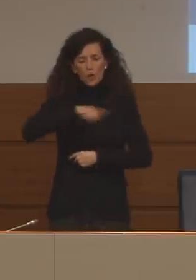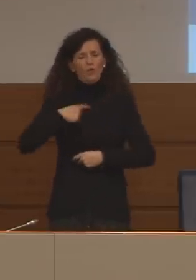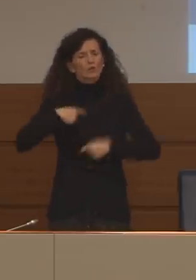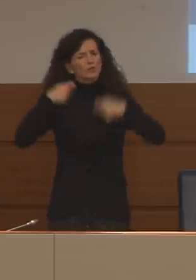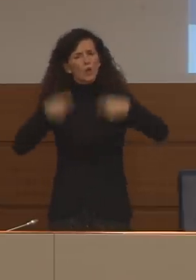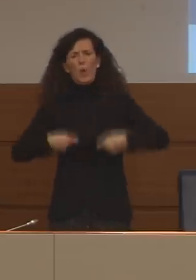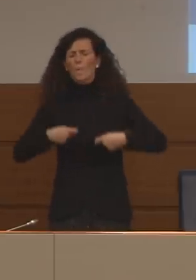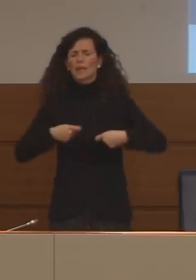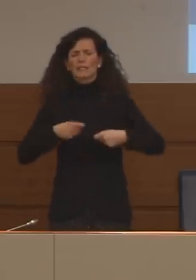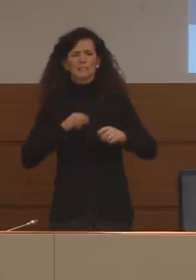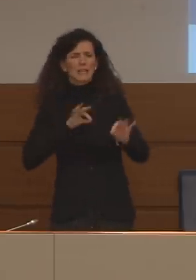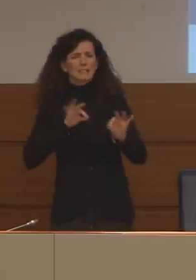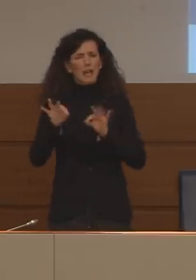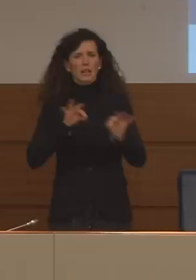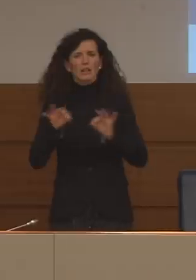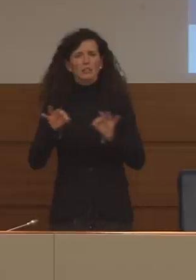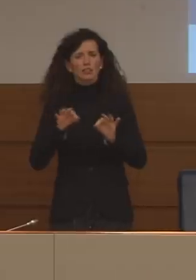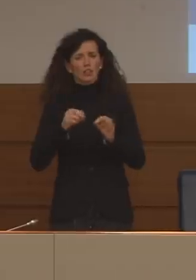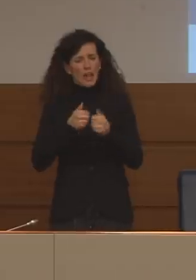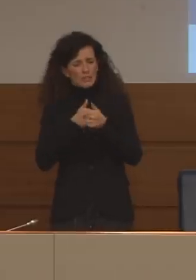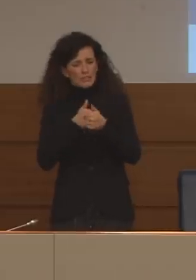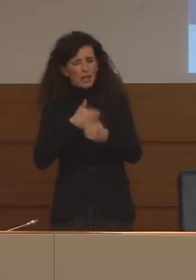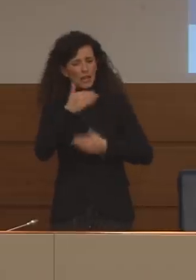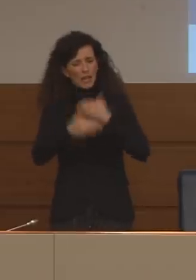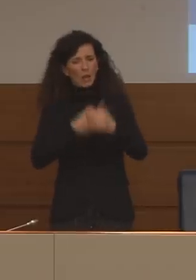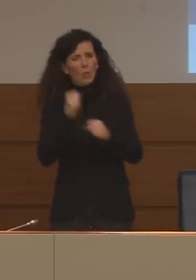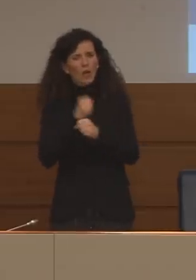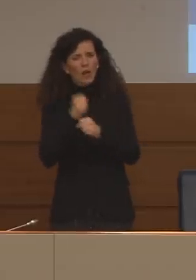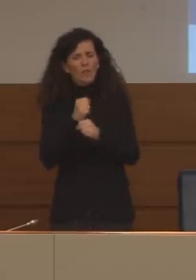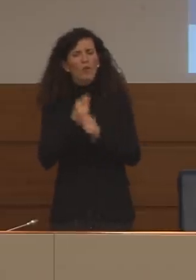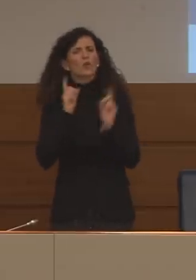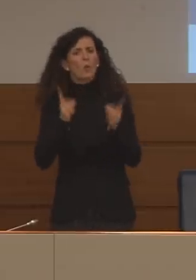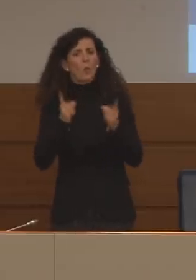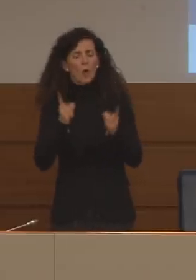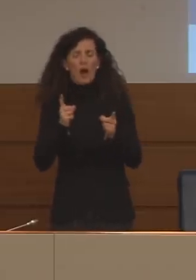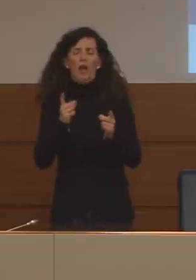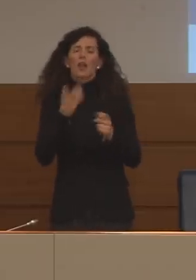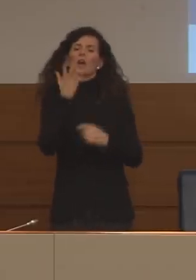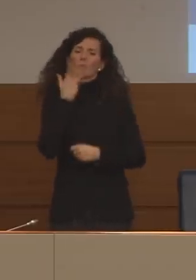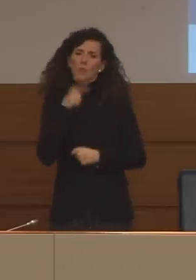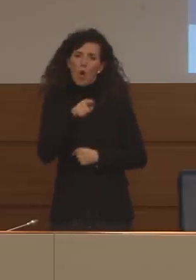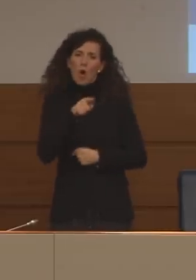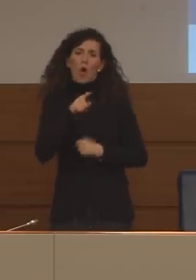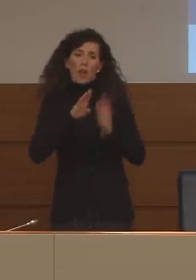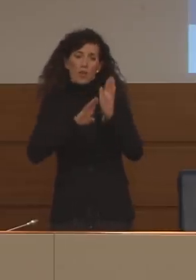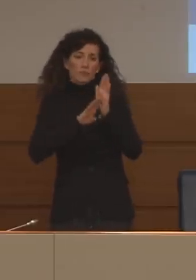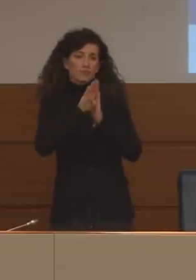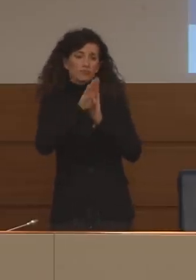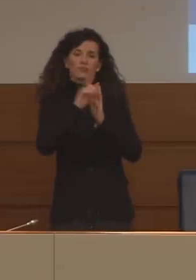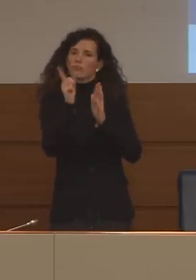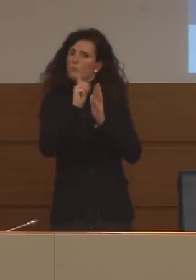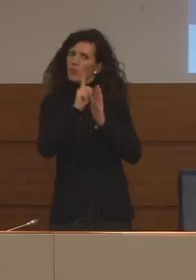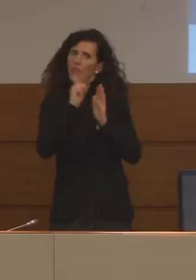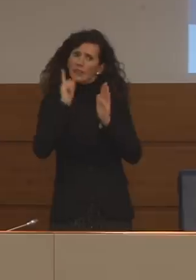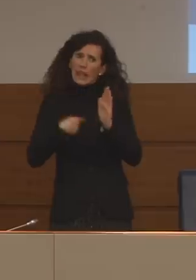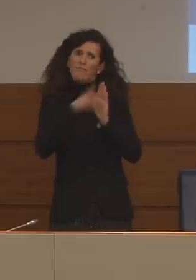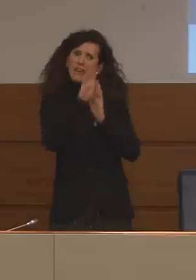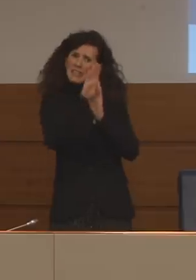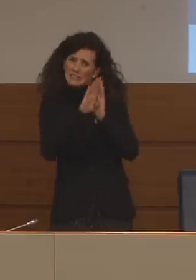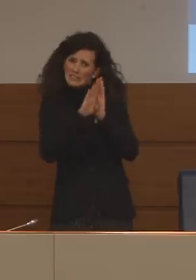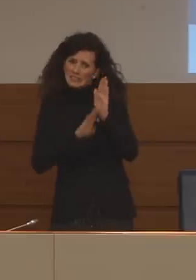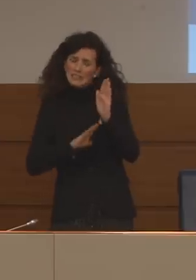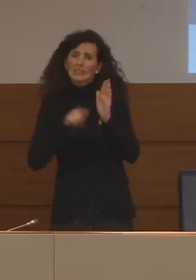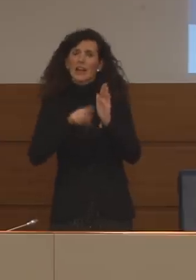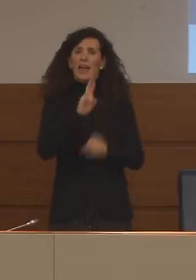strategia che stiamo percorrendo è la strategia di abbassare molto questo valore di abbassare il più possibile il valore di